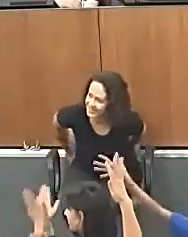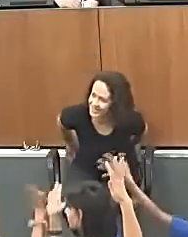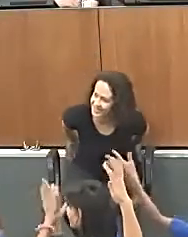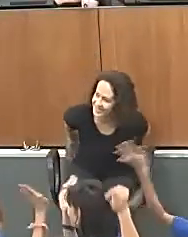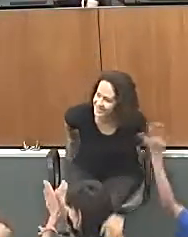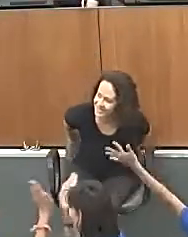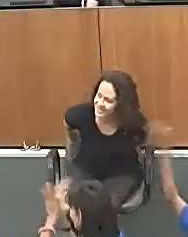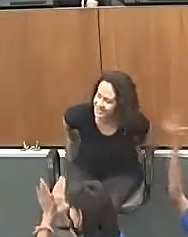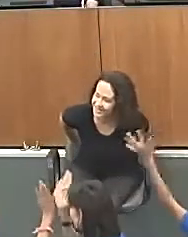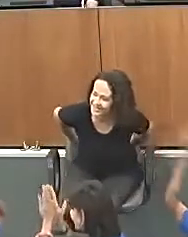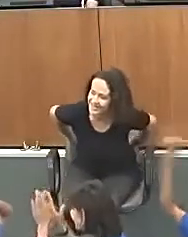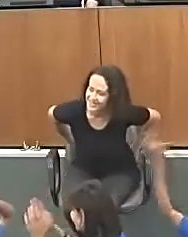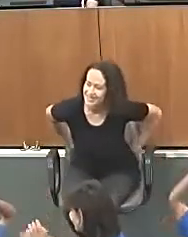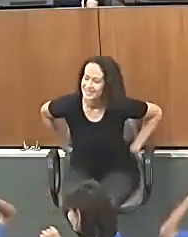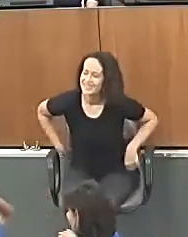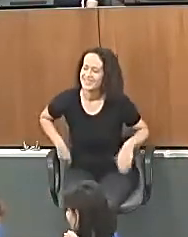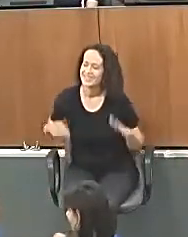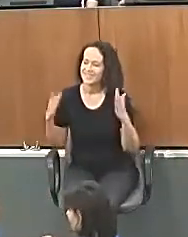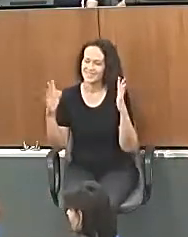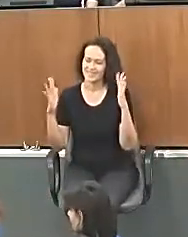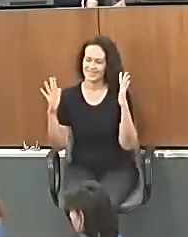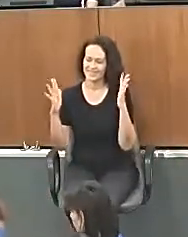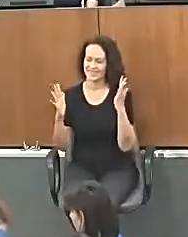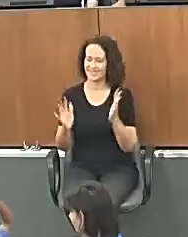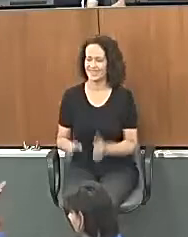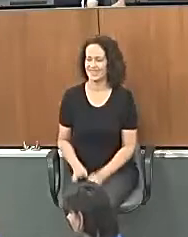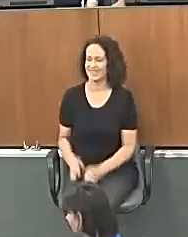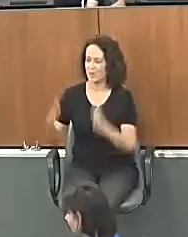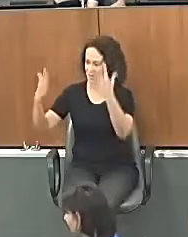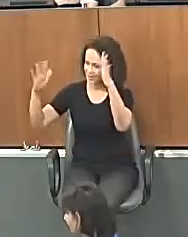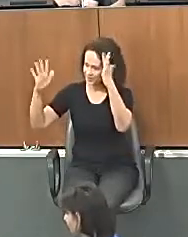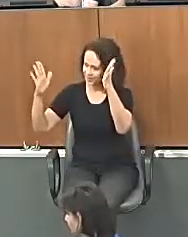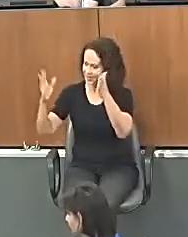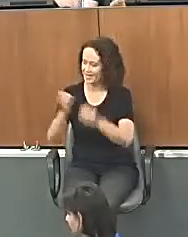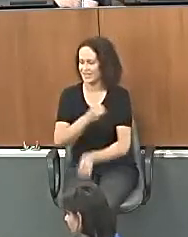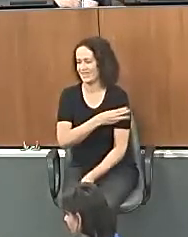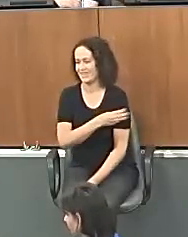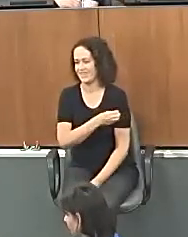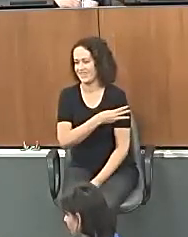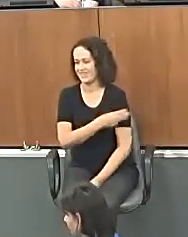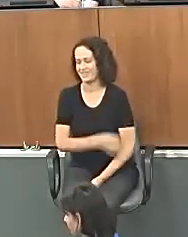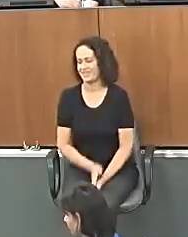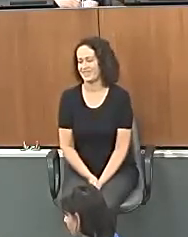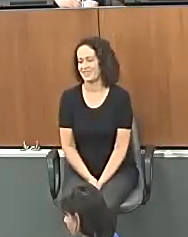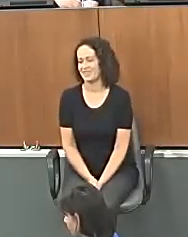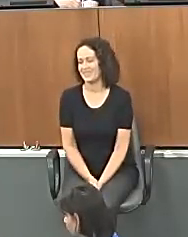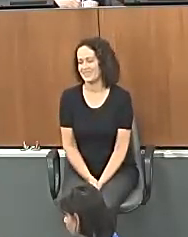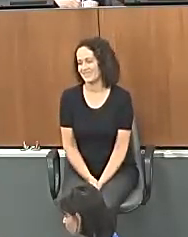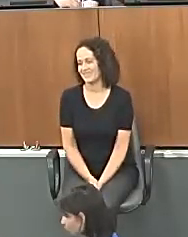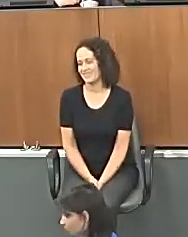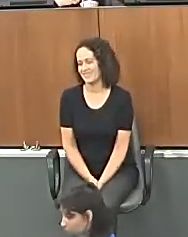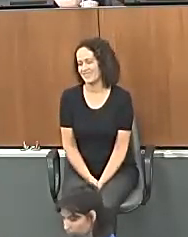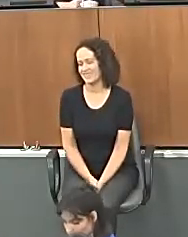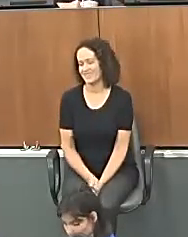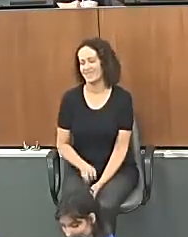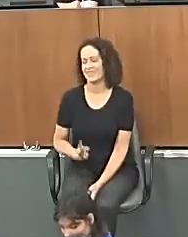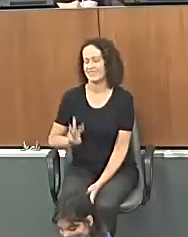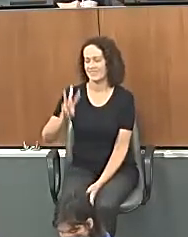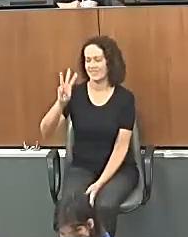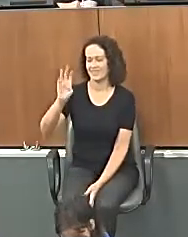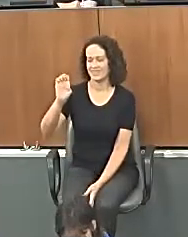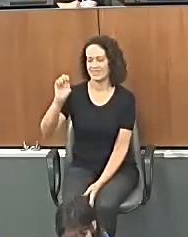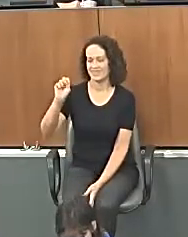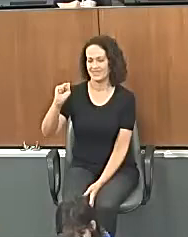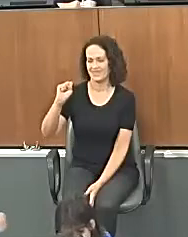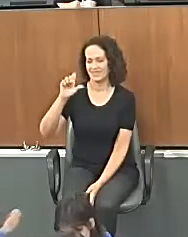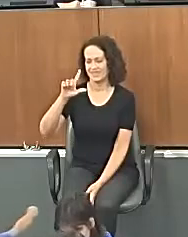obrigado deputado muito bem parabéns margarida parabéns é com wesley que é fazer uso da